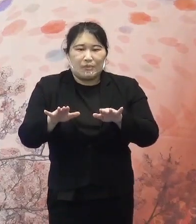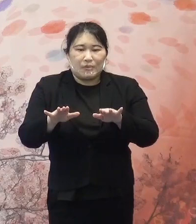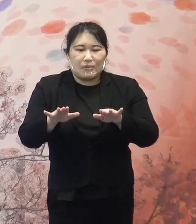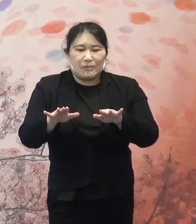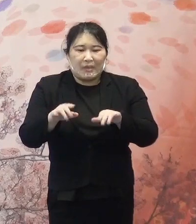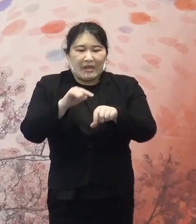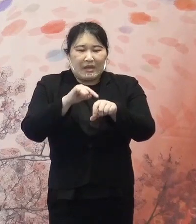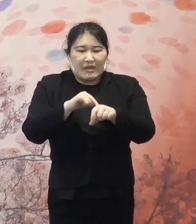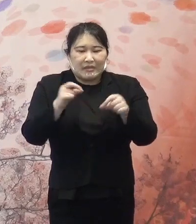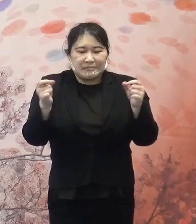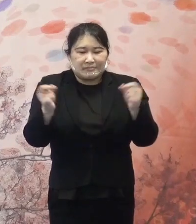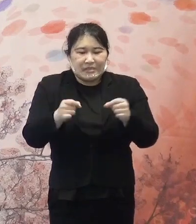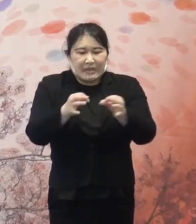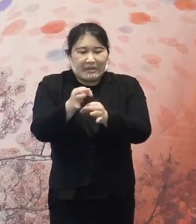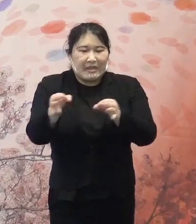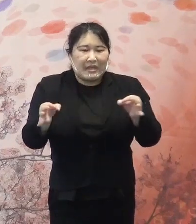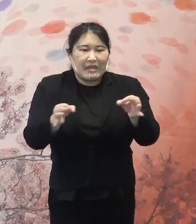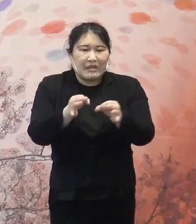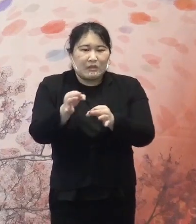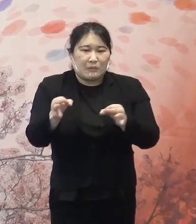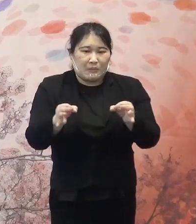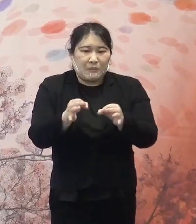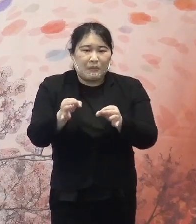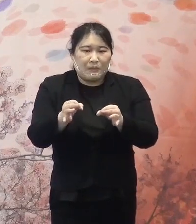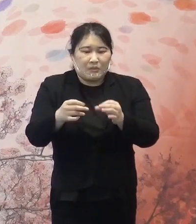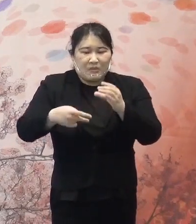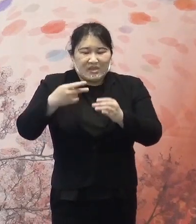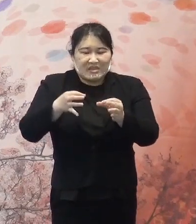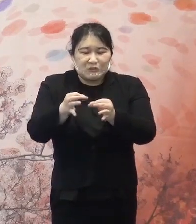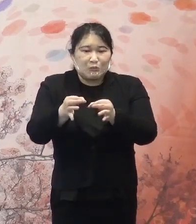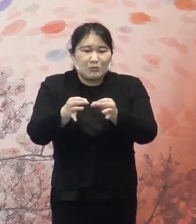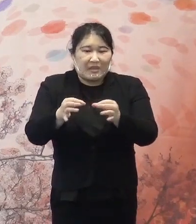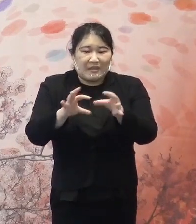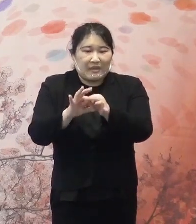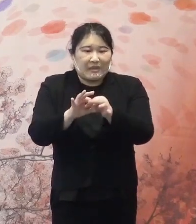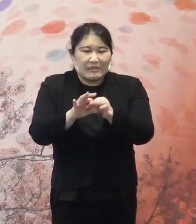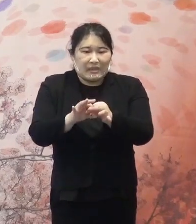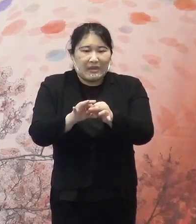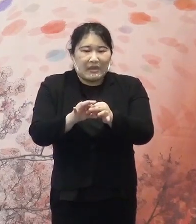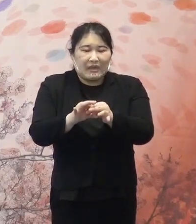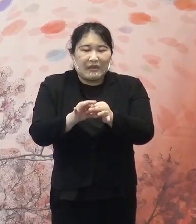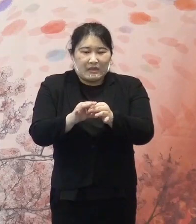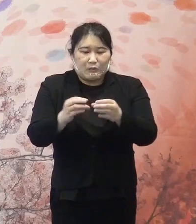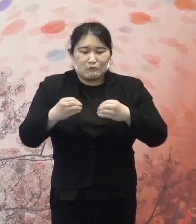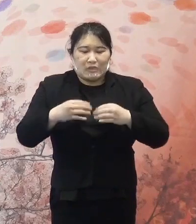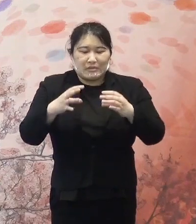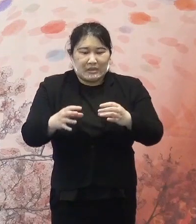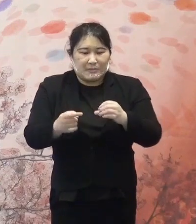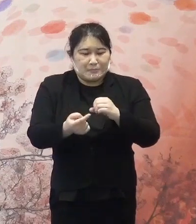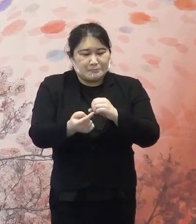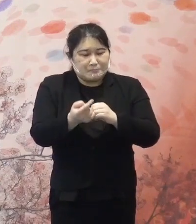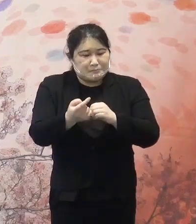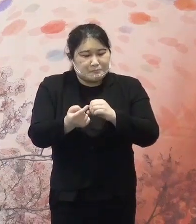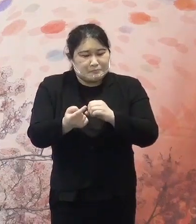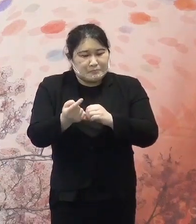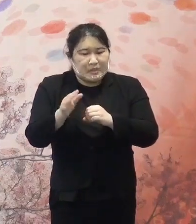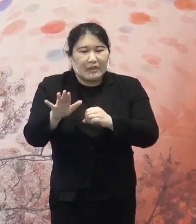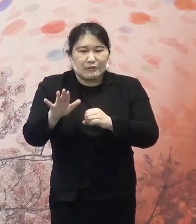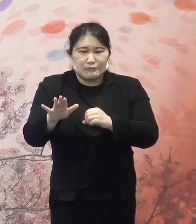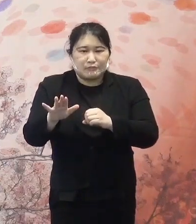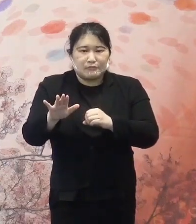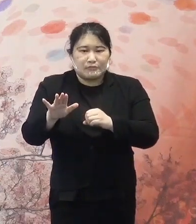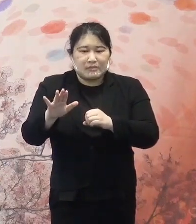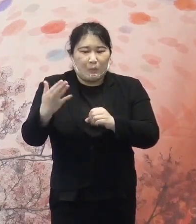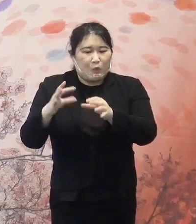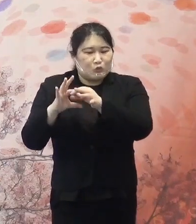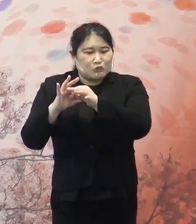時短営業をしていただいておりまして、飲食店関連のクラスターも若干の発生はありますが、ここ数日クラスターの